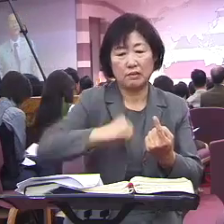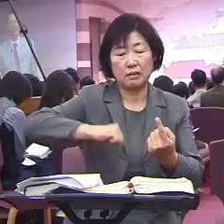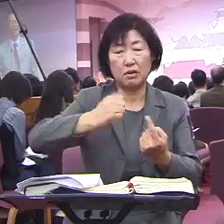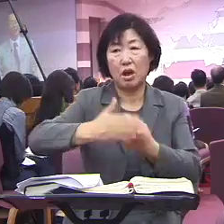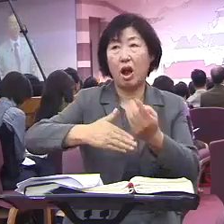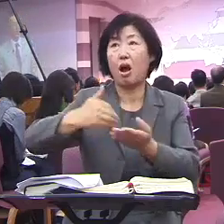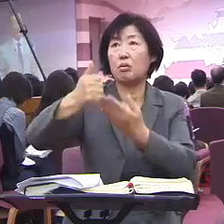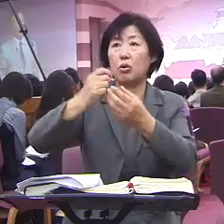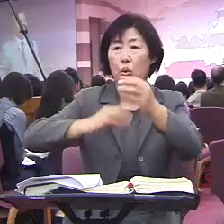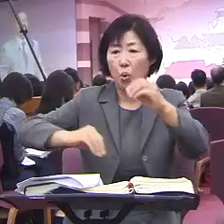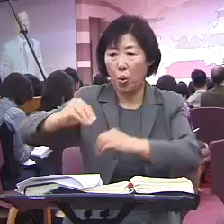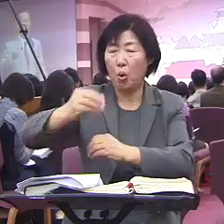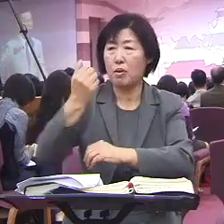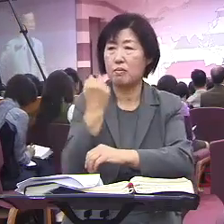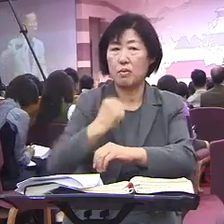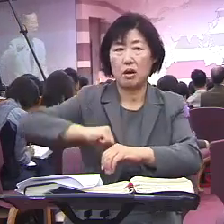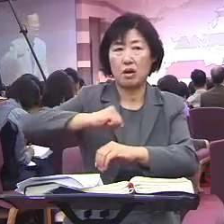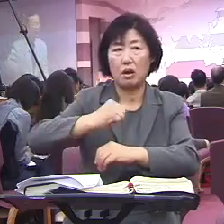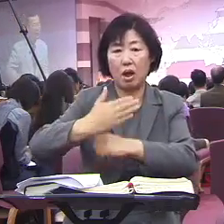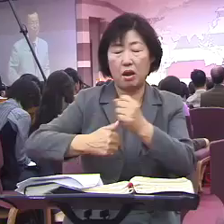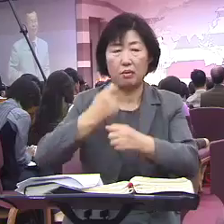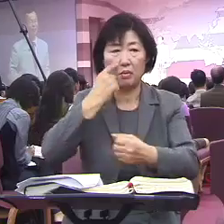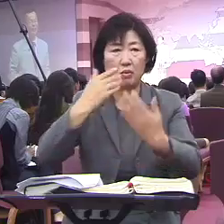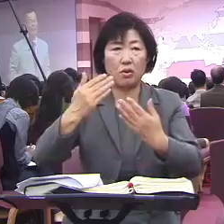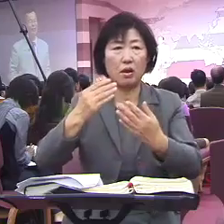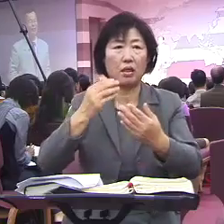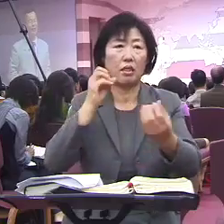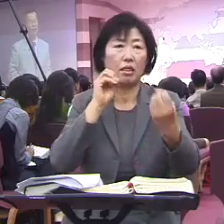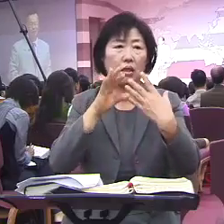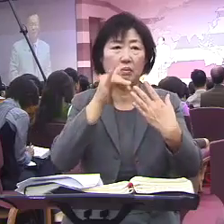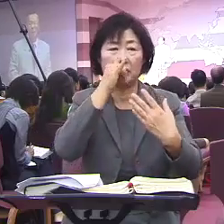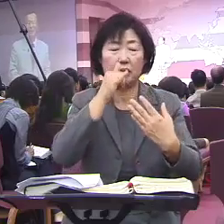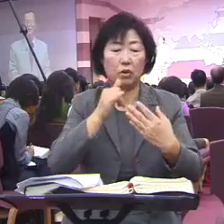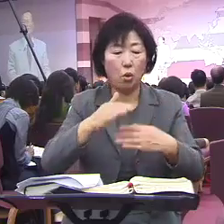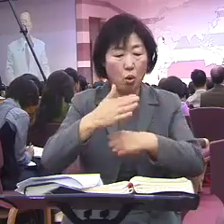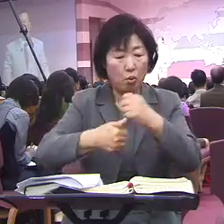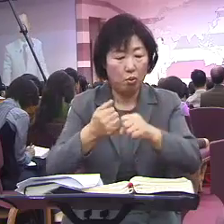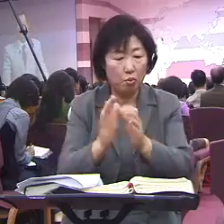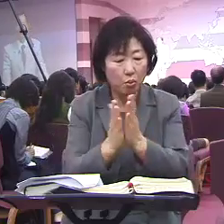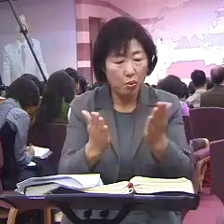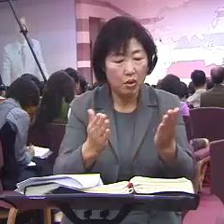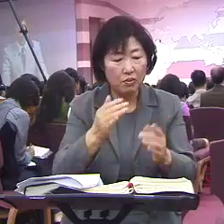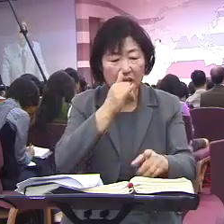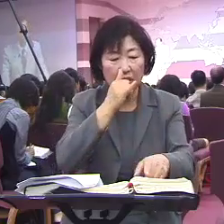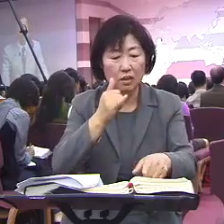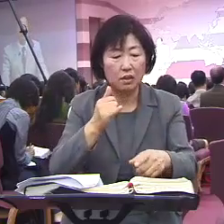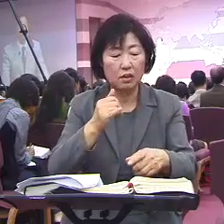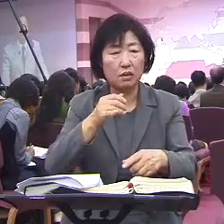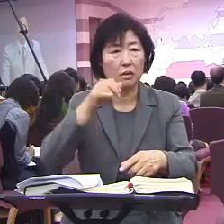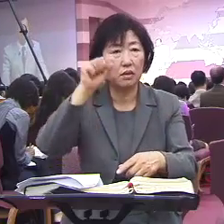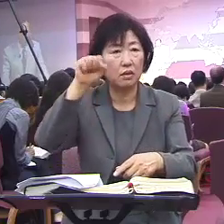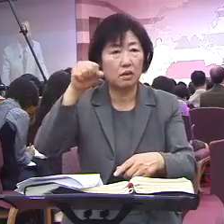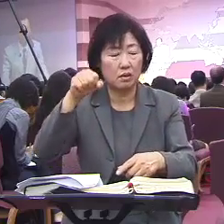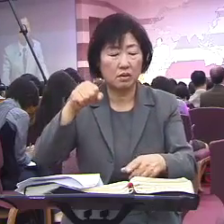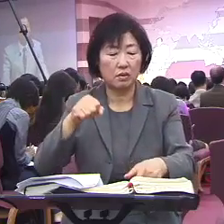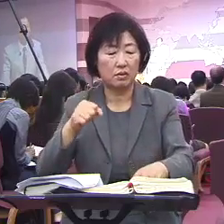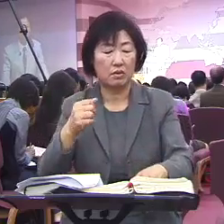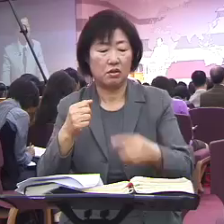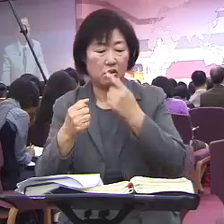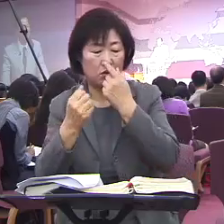합니다. 거기에 대한 하나님의 명확한 답이 오늘 본문 말씀에 나옵니다. Yes, you